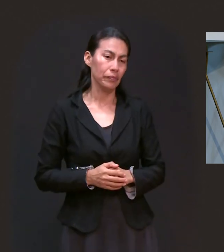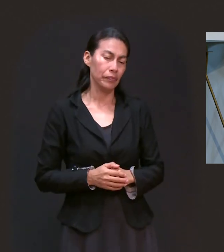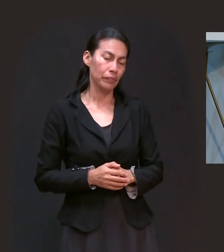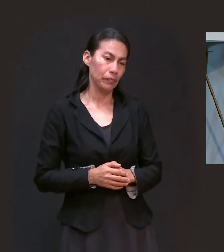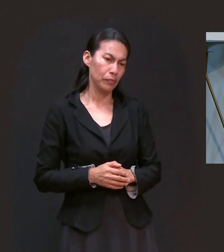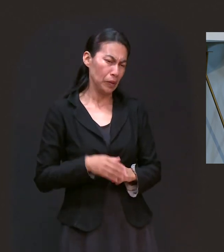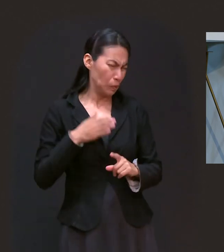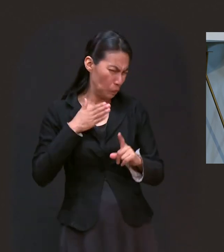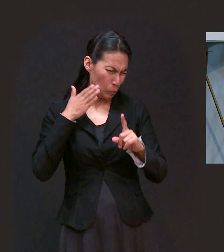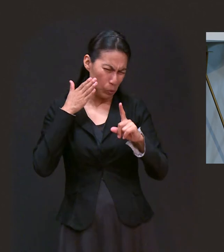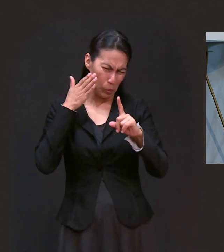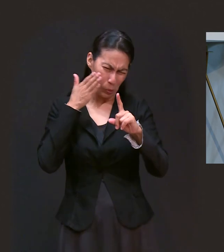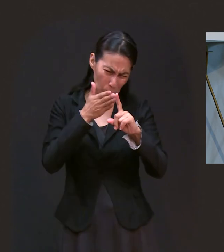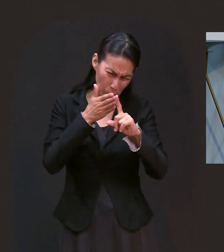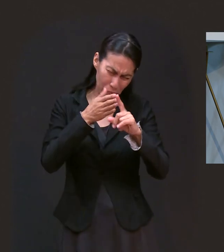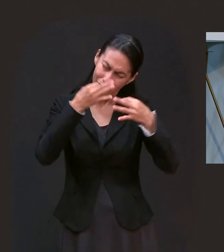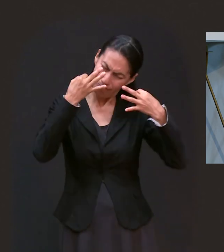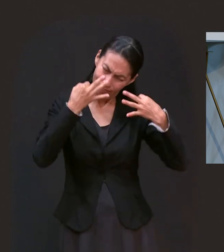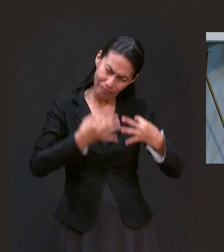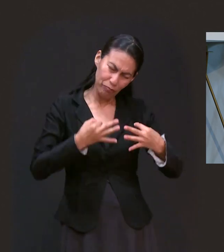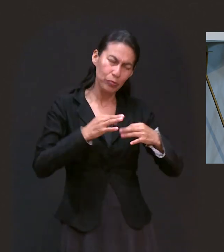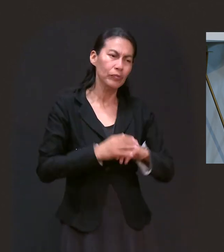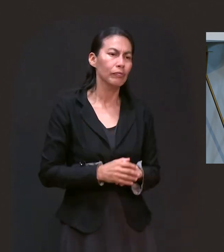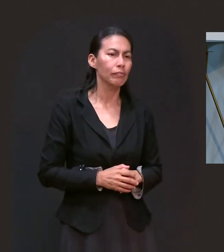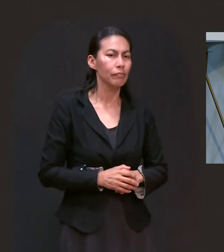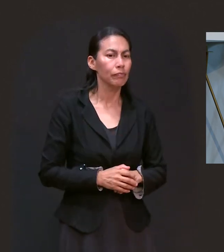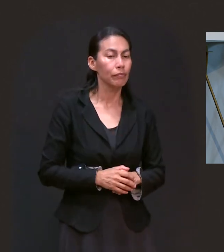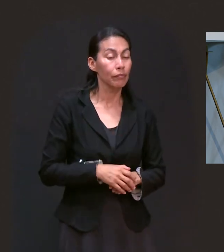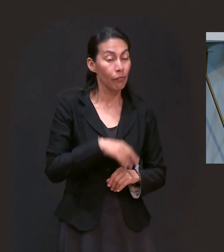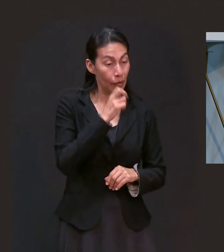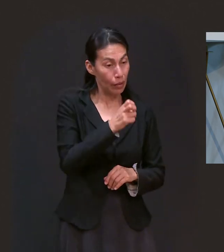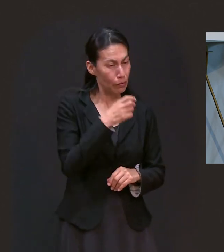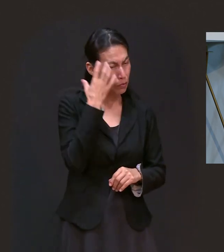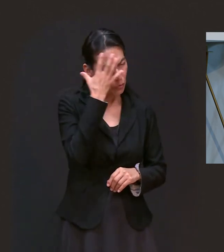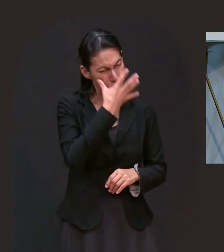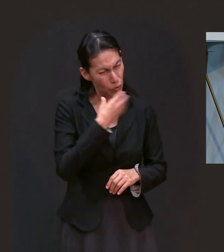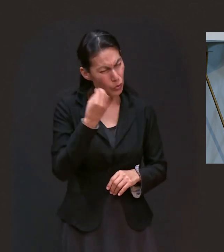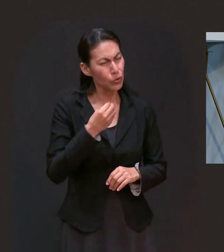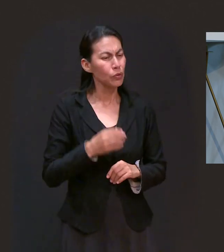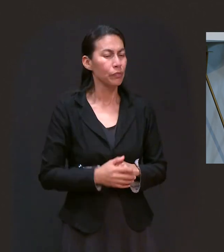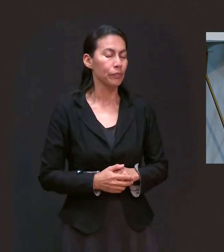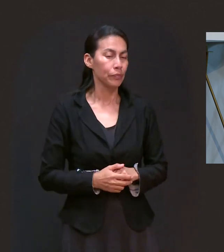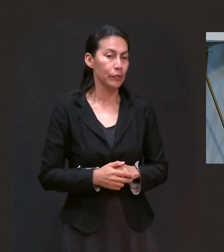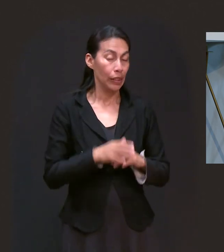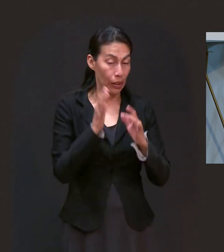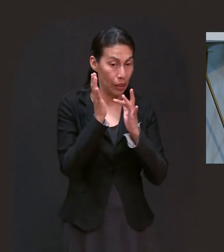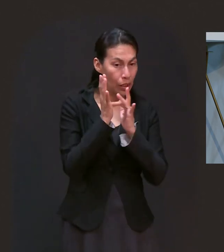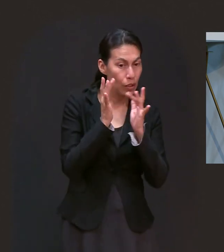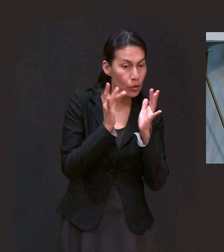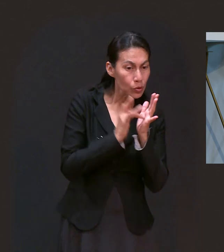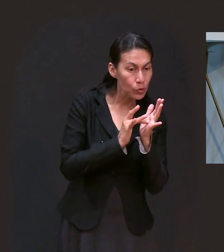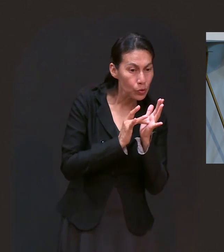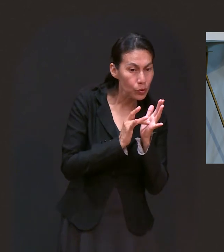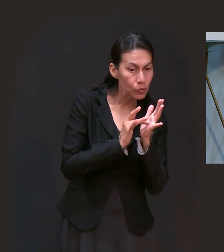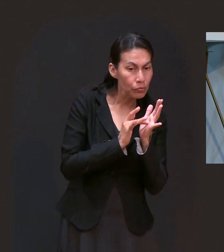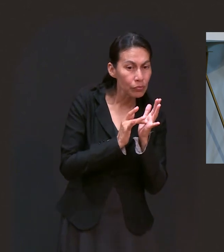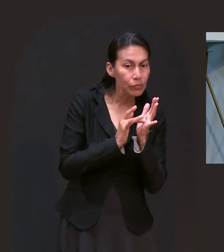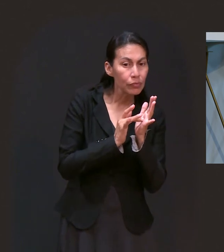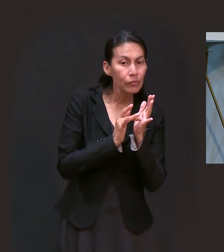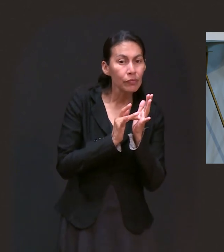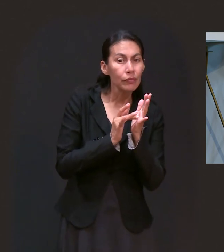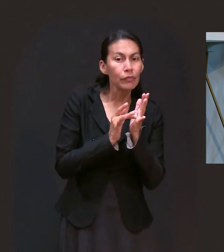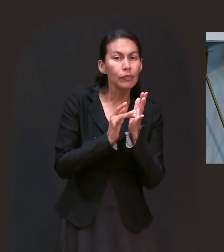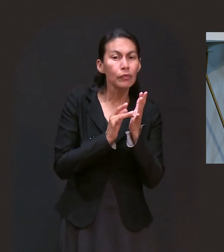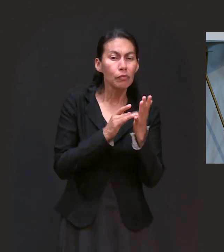específicos con un propósito bien claro en la mente y eso es genial porque